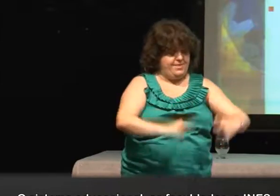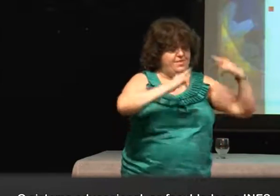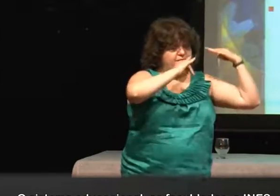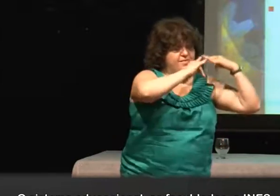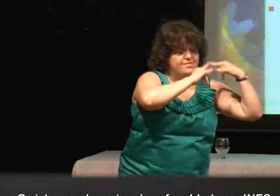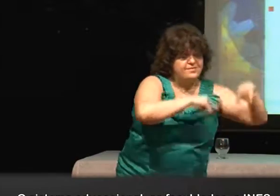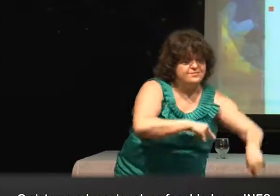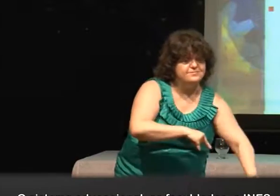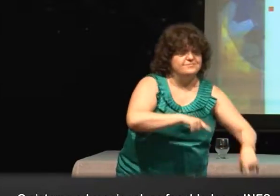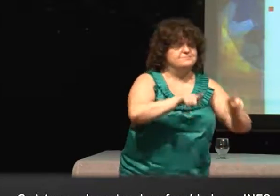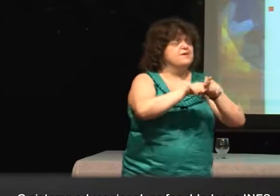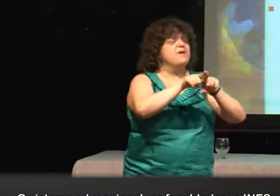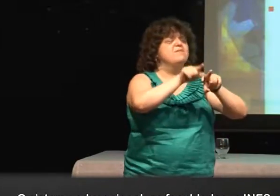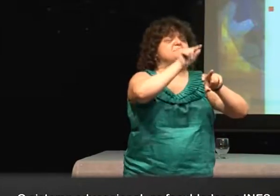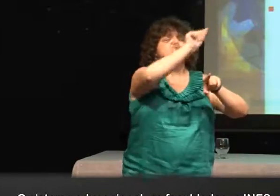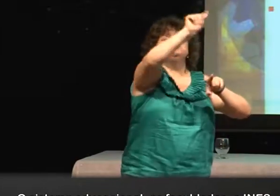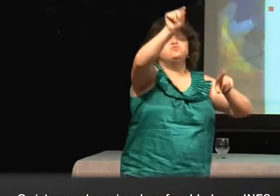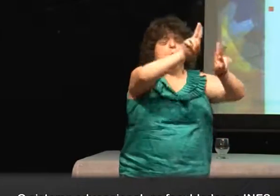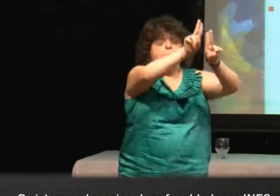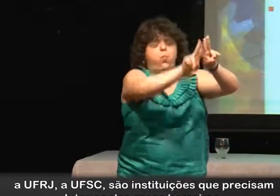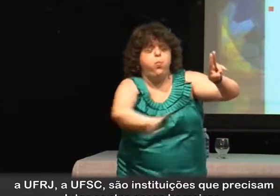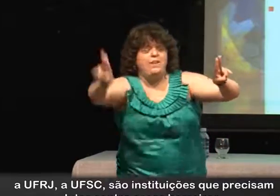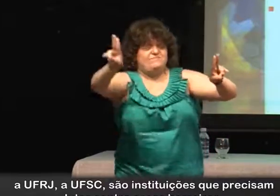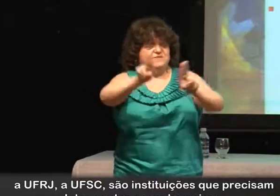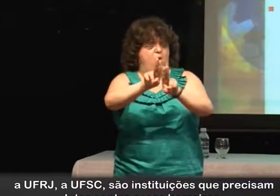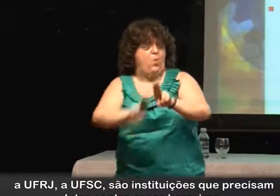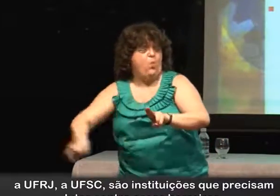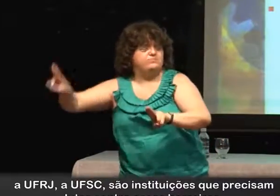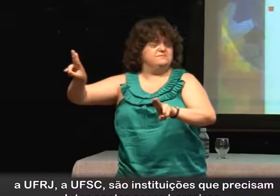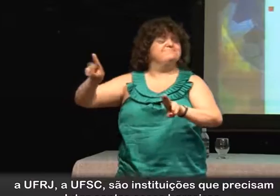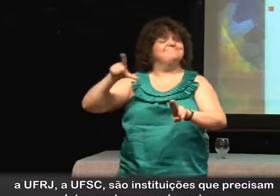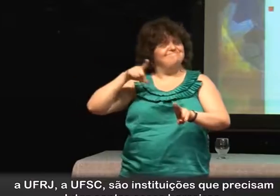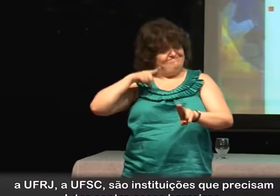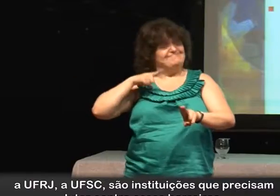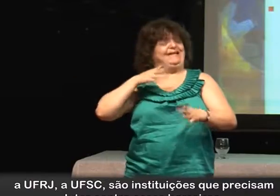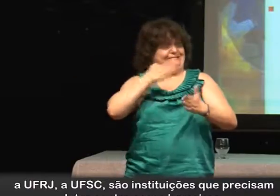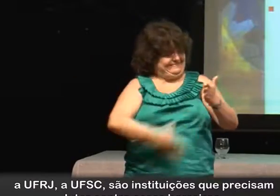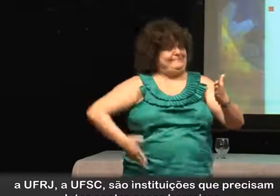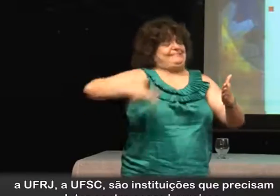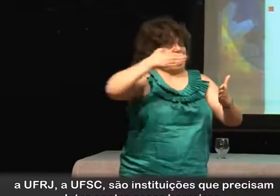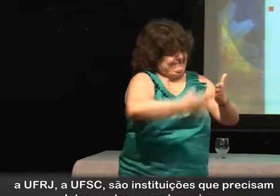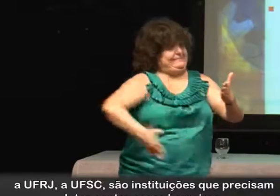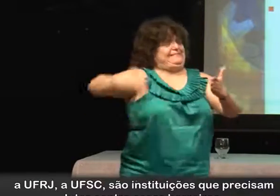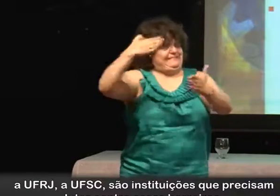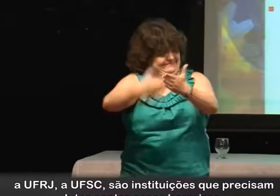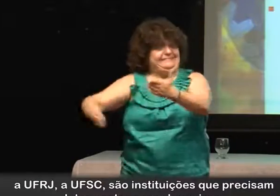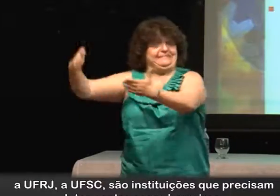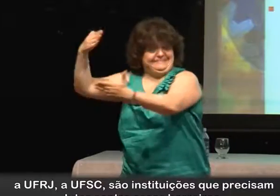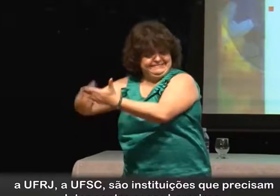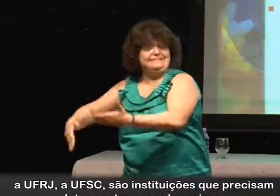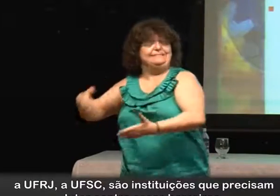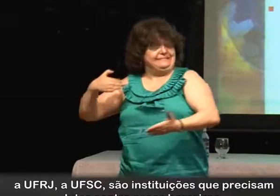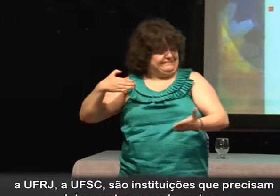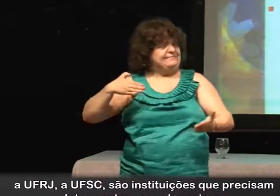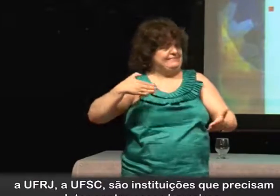as faculdades, o INES, a UFRJ, a UFSC,